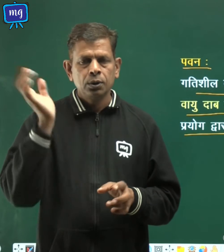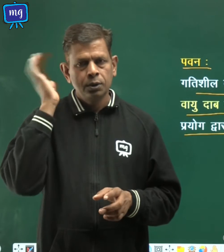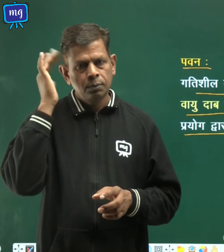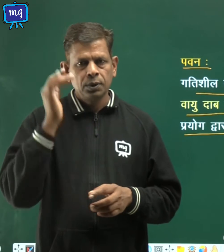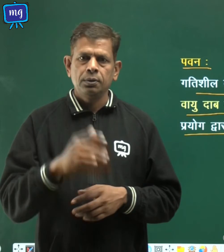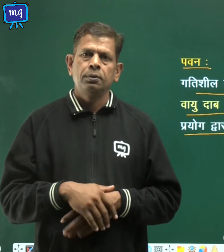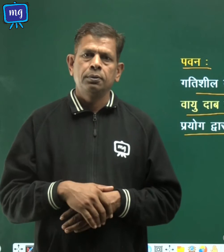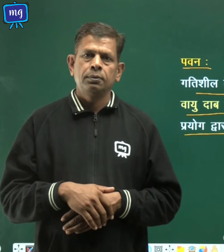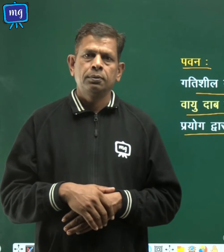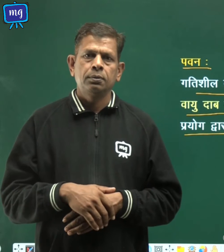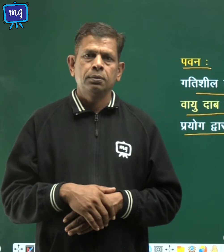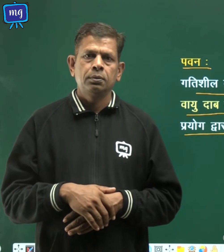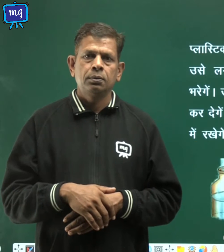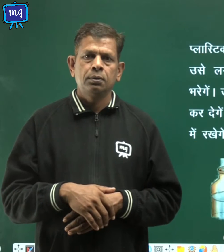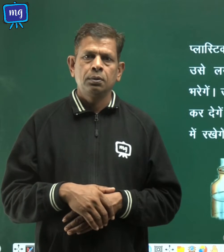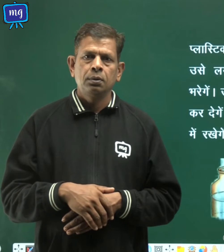समझेंगे।